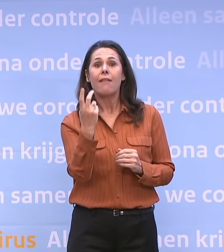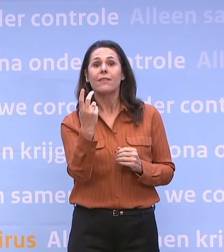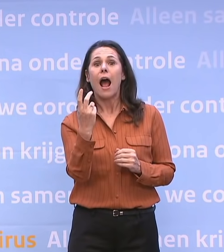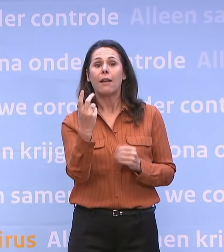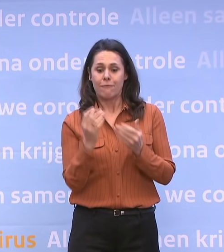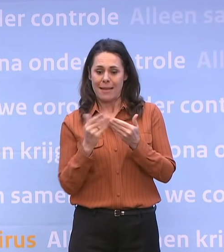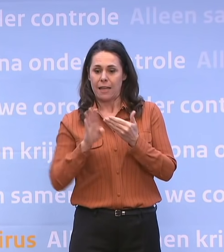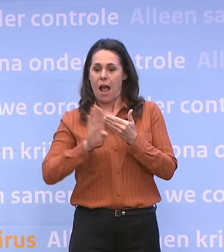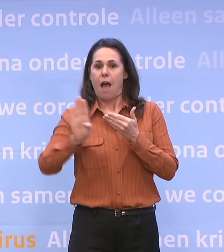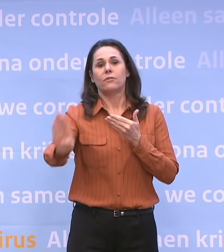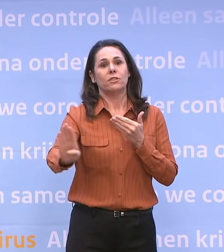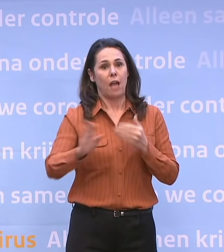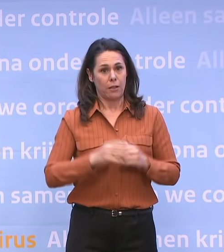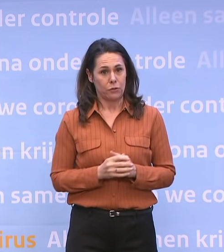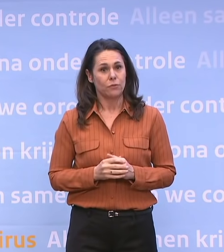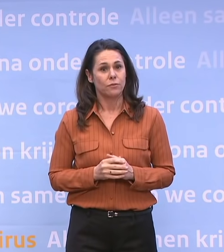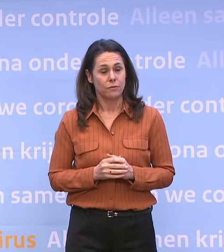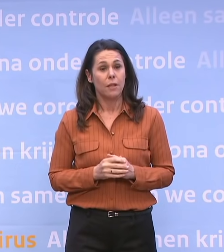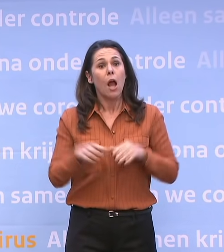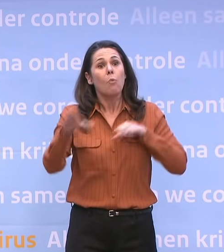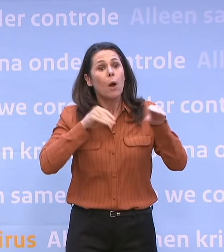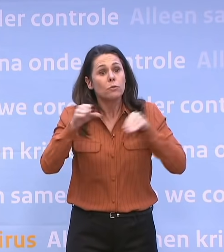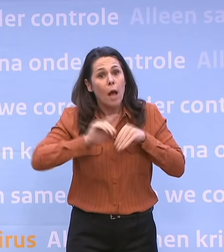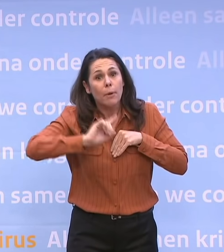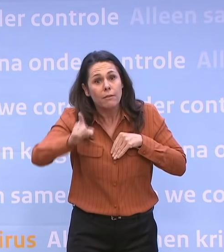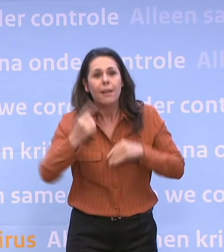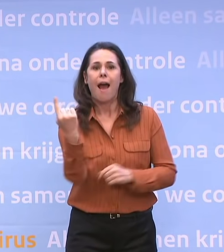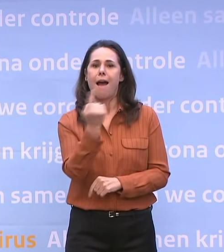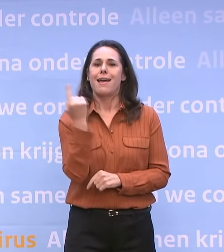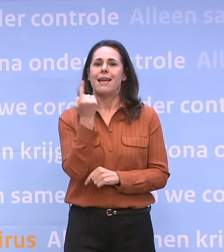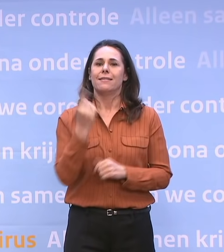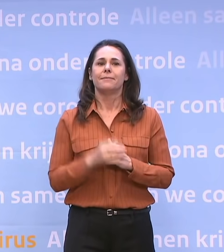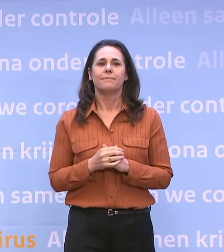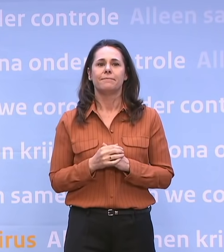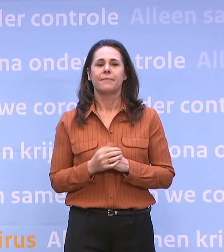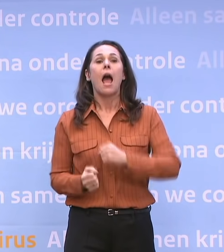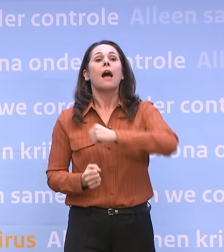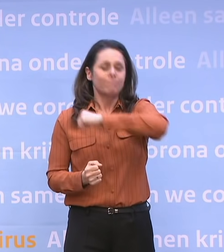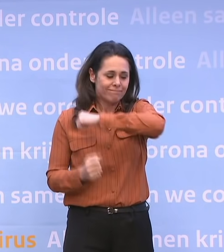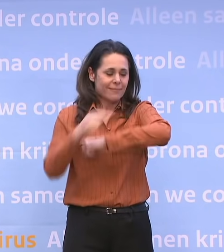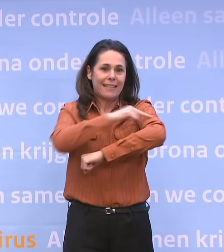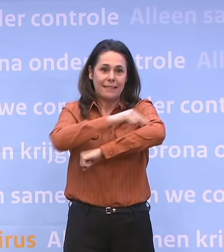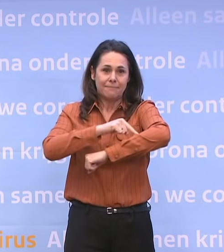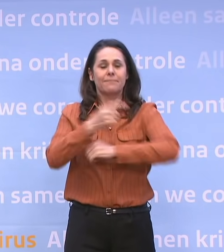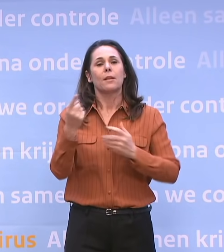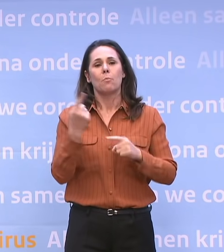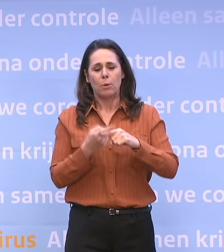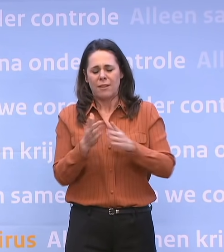afstand. Boodschappen doen we alleen. En we niezen in onze elleboog en wassen onze handen